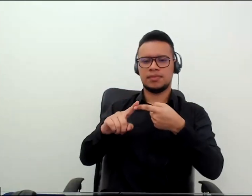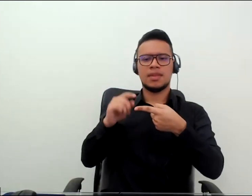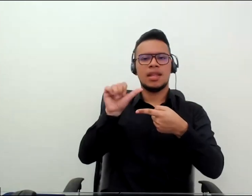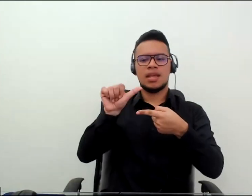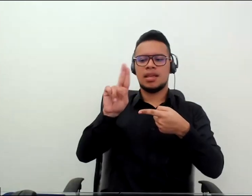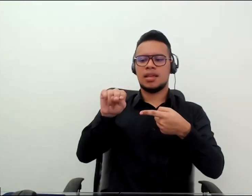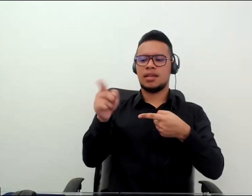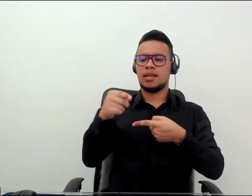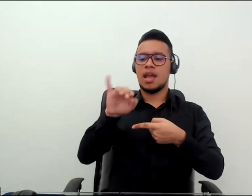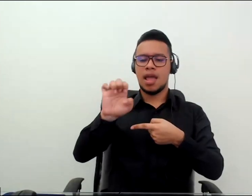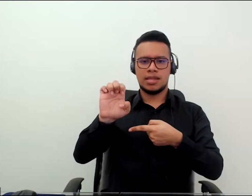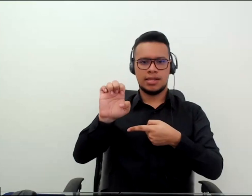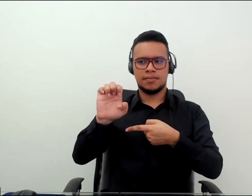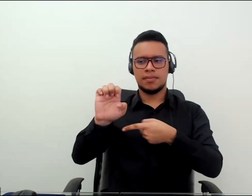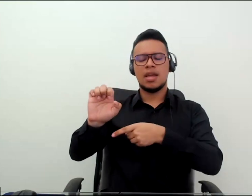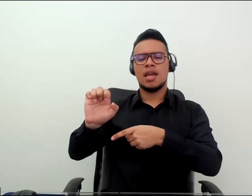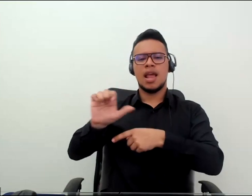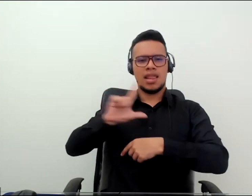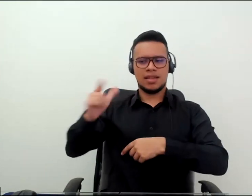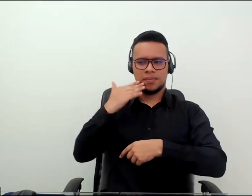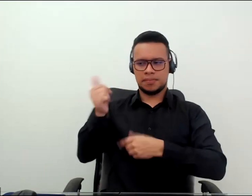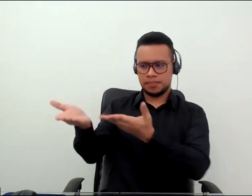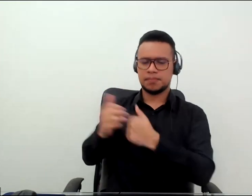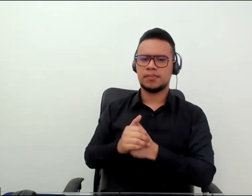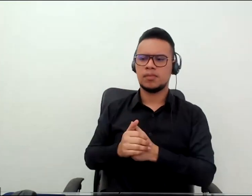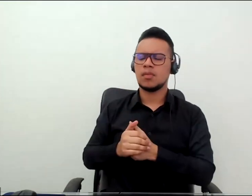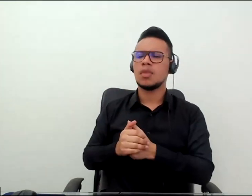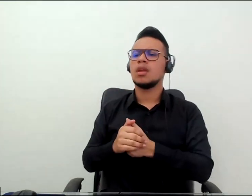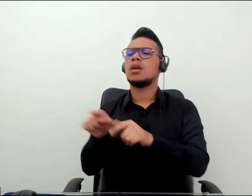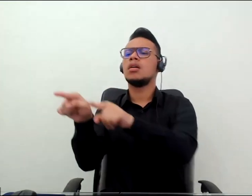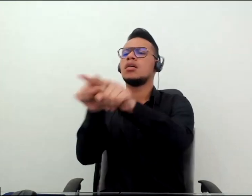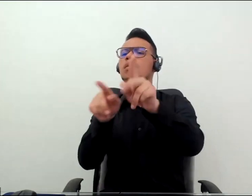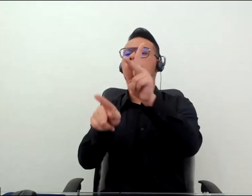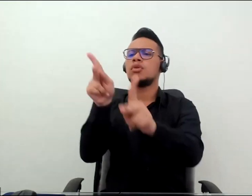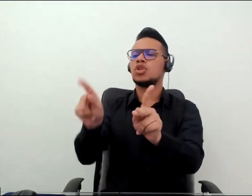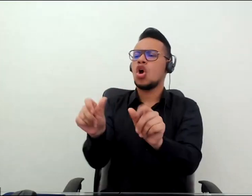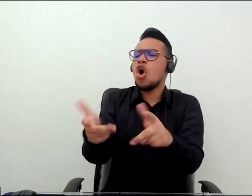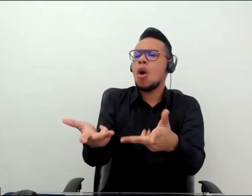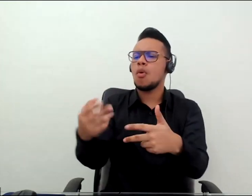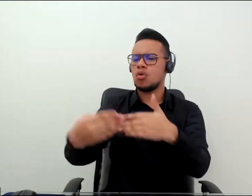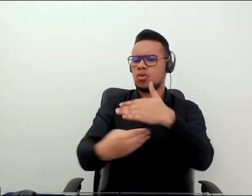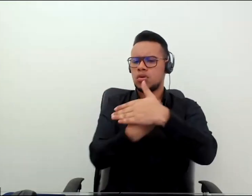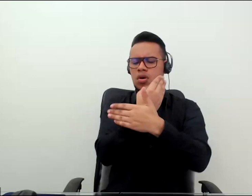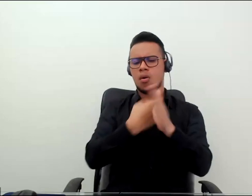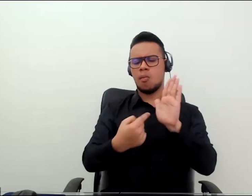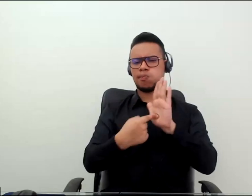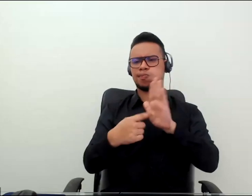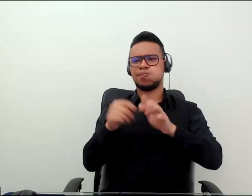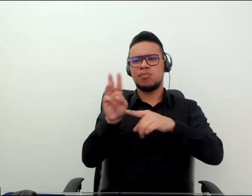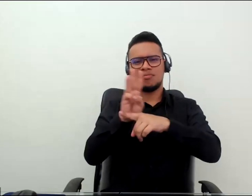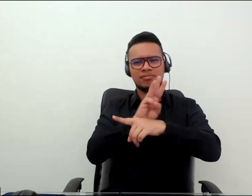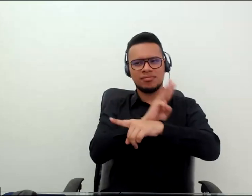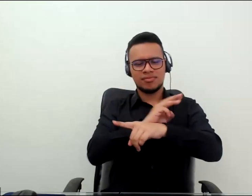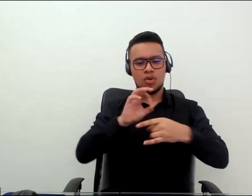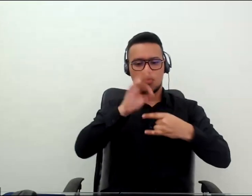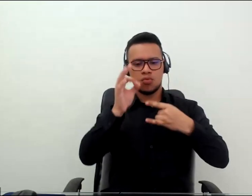Cómo accede la persona interesada al micrositio de la política gratuidad en la unad para que pueda descargar